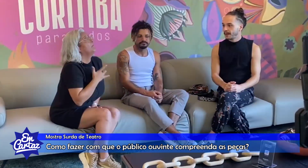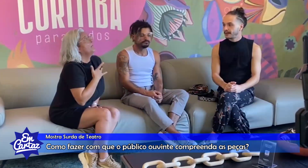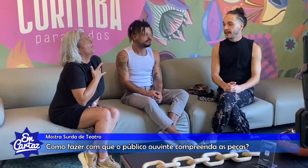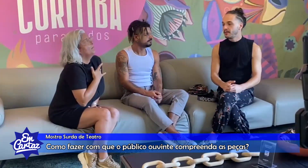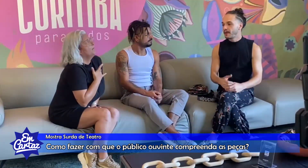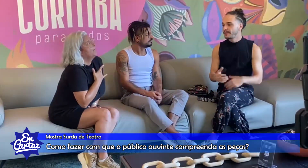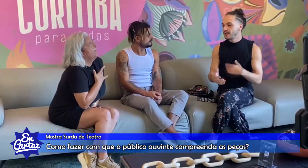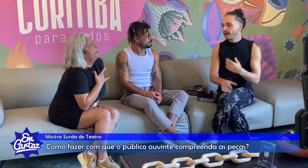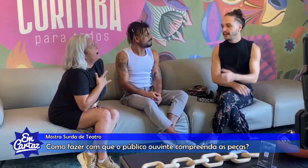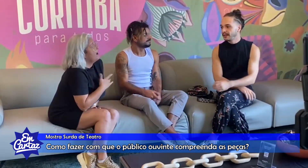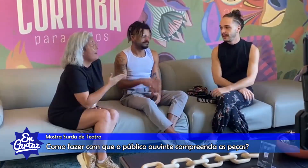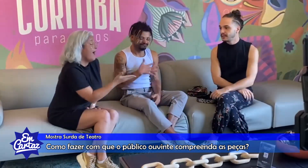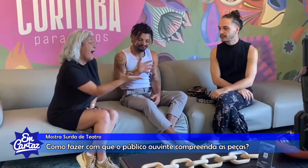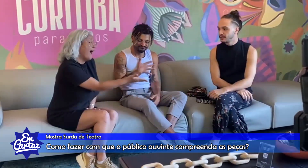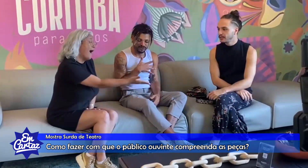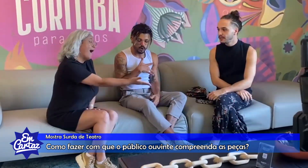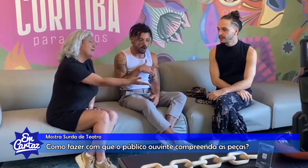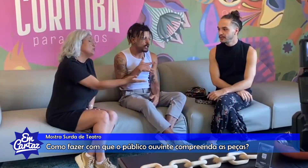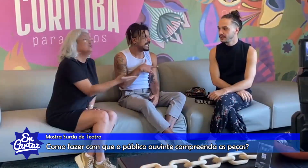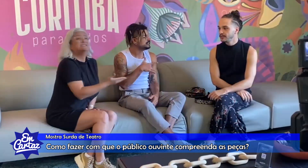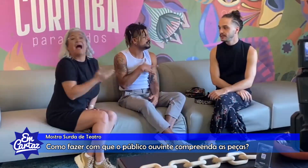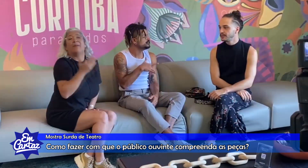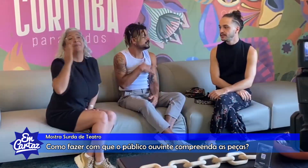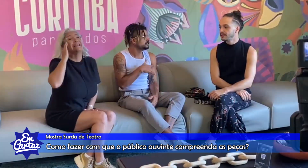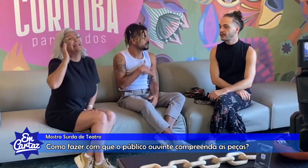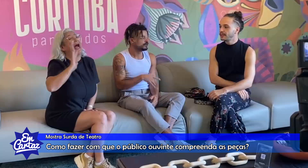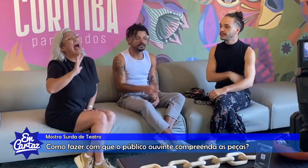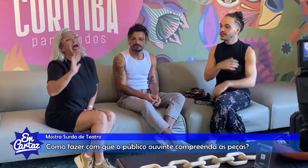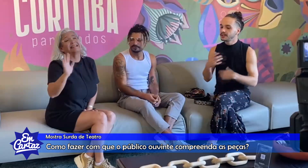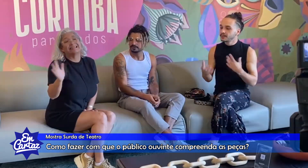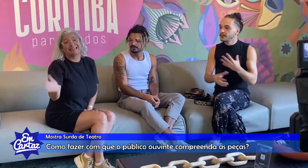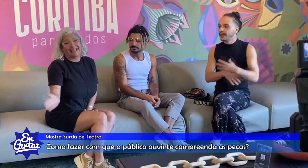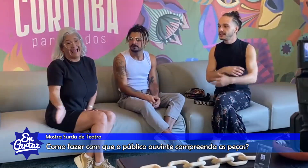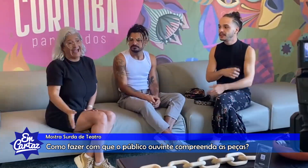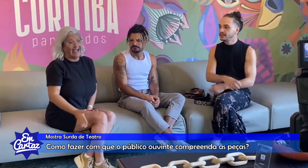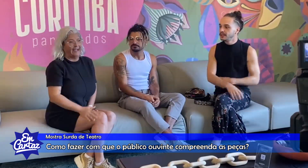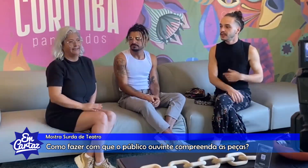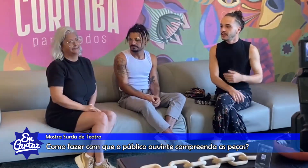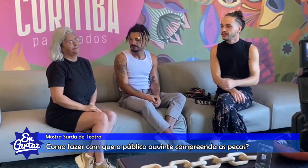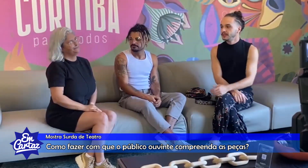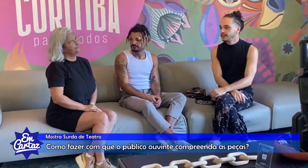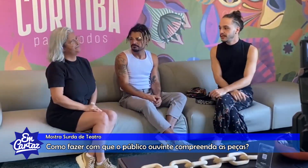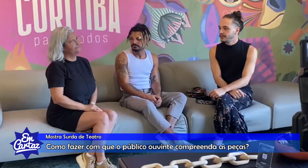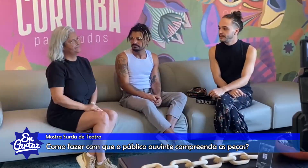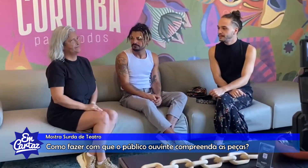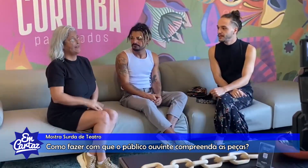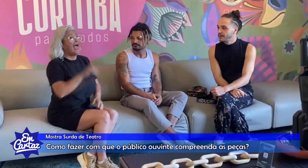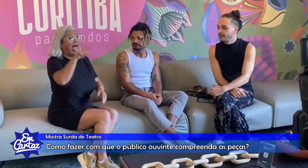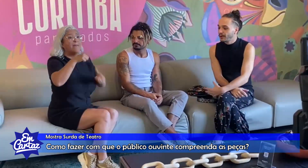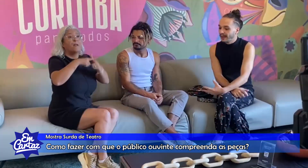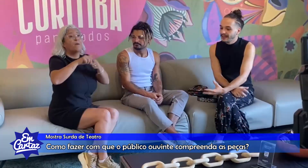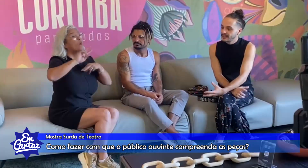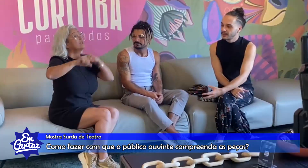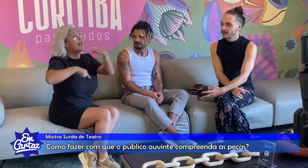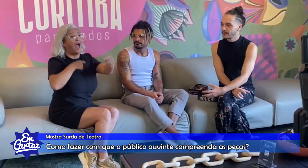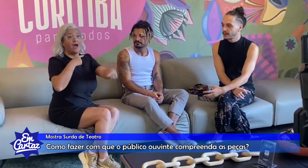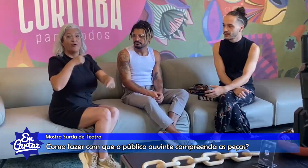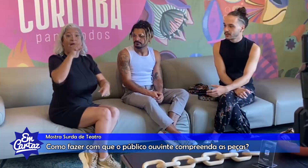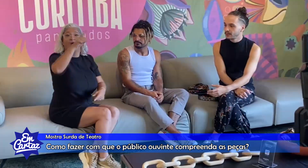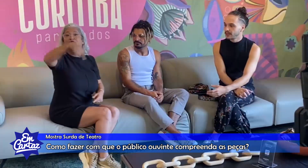tem uma visão ainda, né, de coitadismo, né, de benevolência sobre as pessoas surdas,